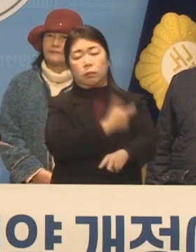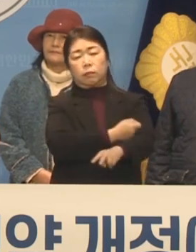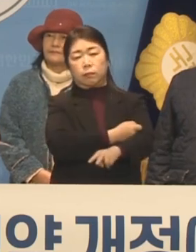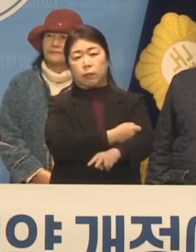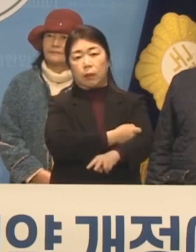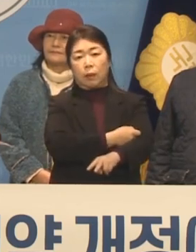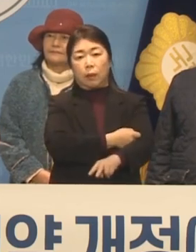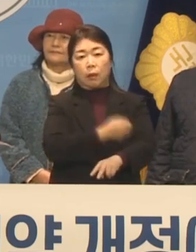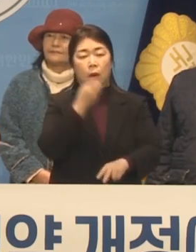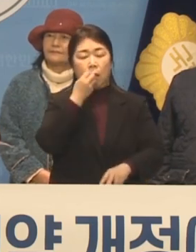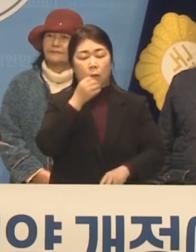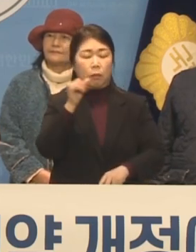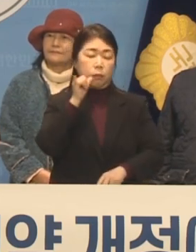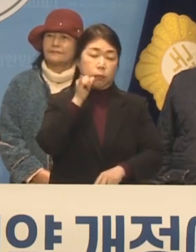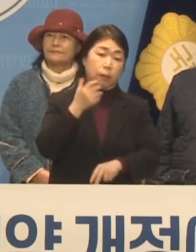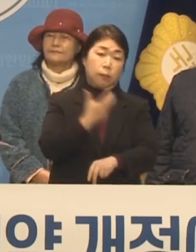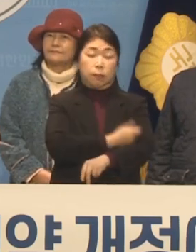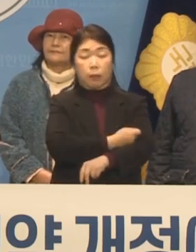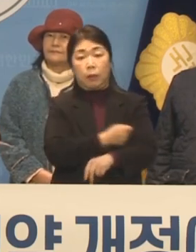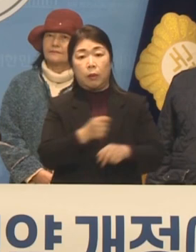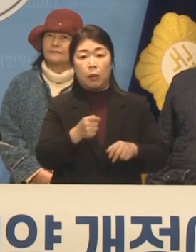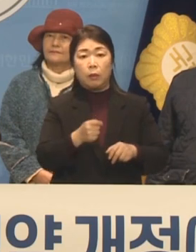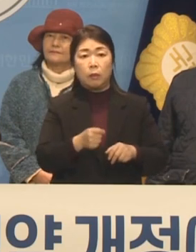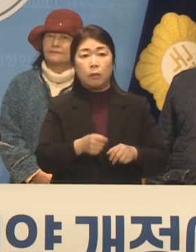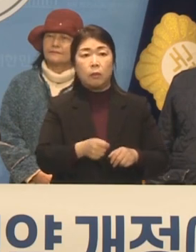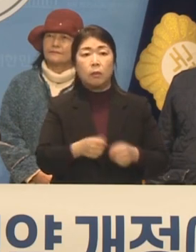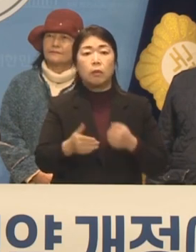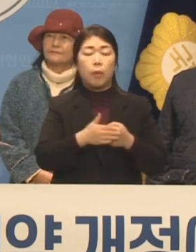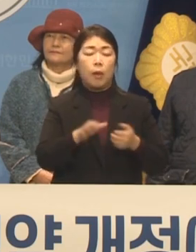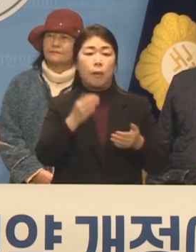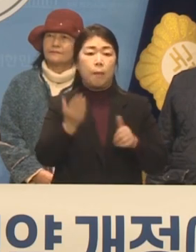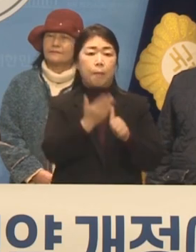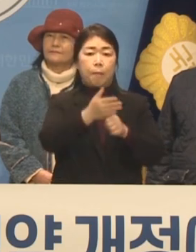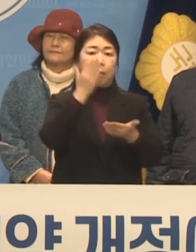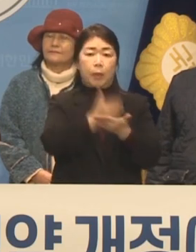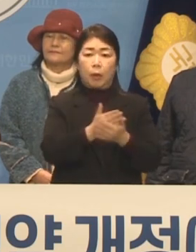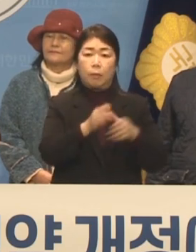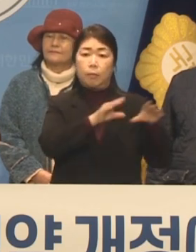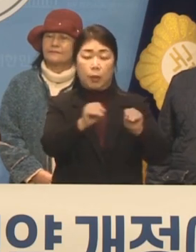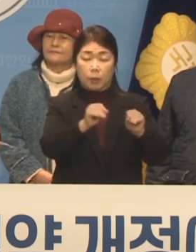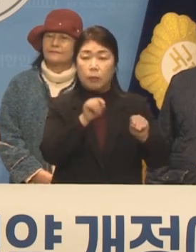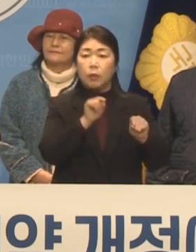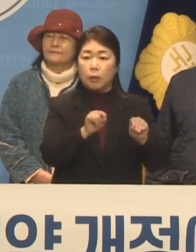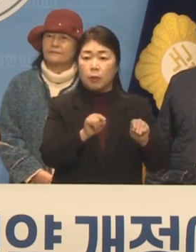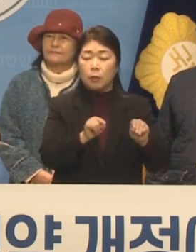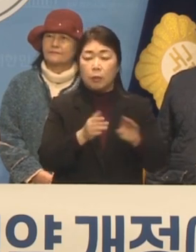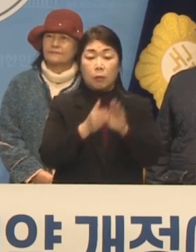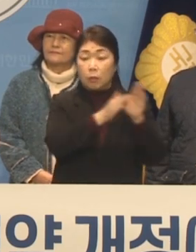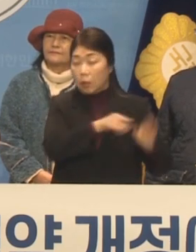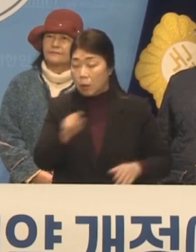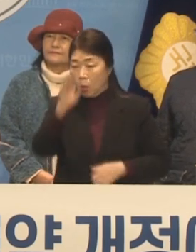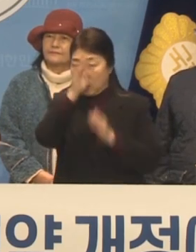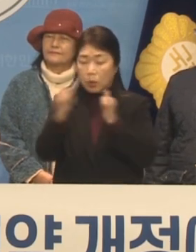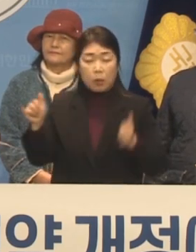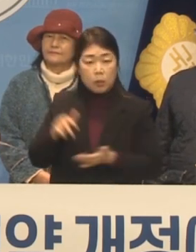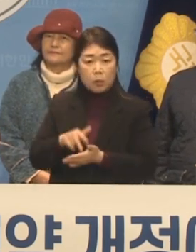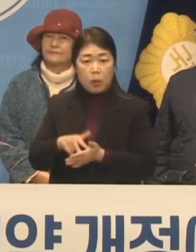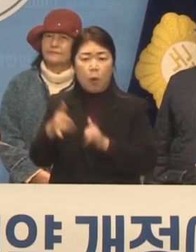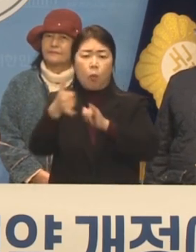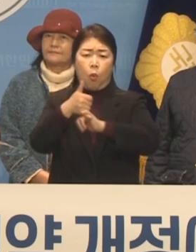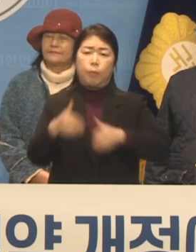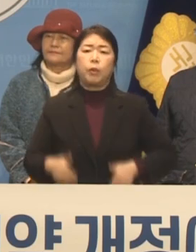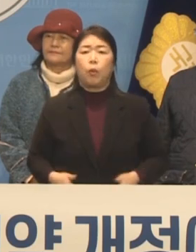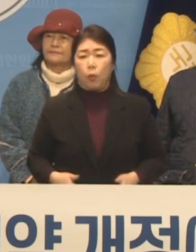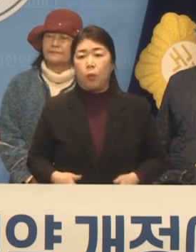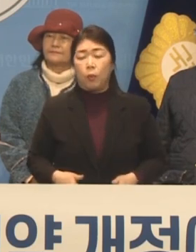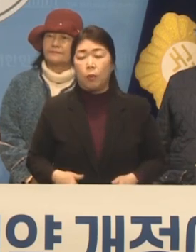접할 수 있는 기회를 막는 것은 이거는 또 다른 가해 행위가 되는 것입니다.